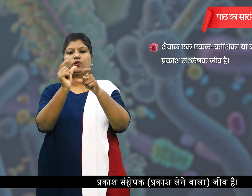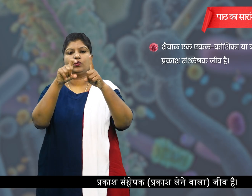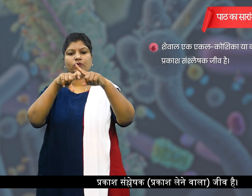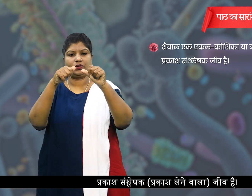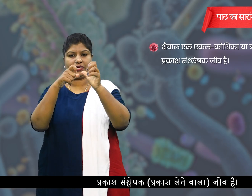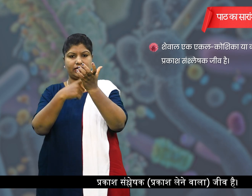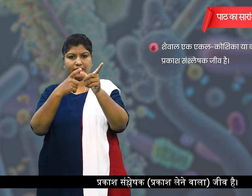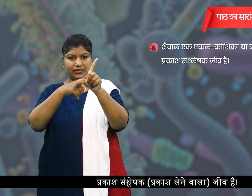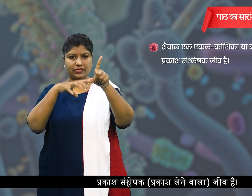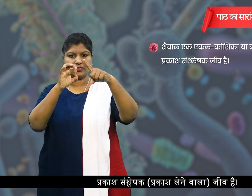प्रकाश संश्लेषक जीव है।